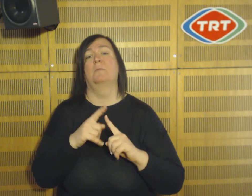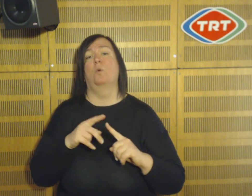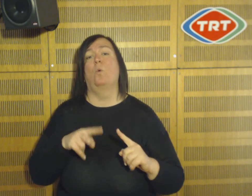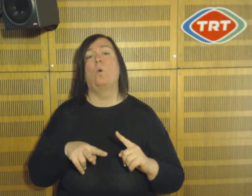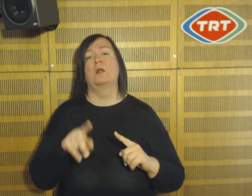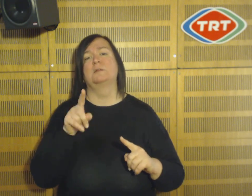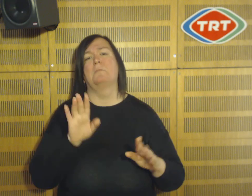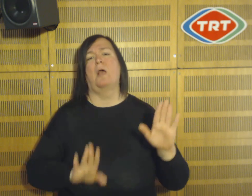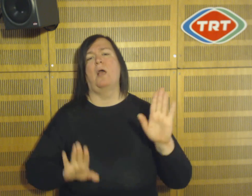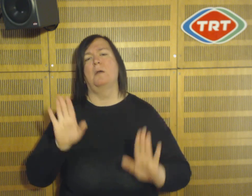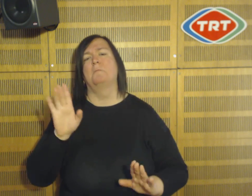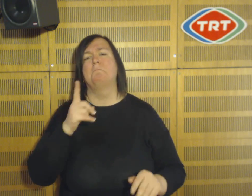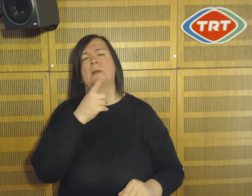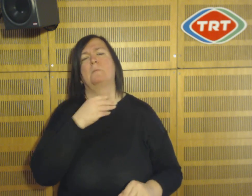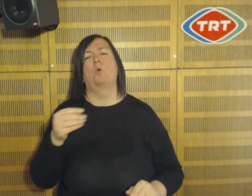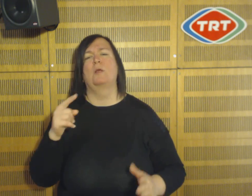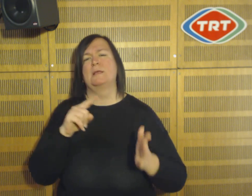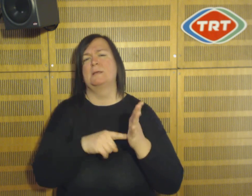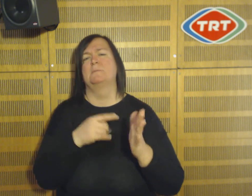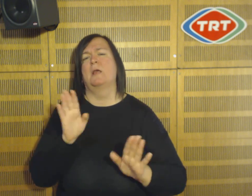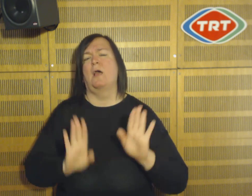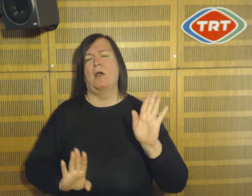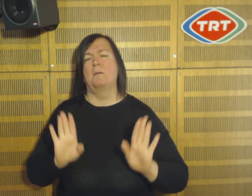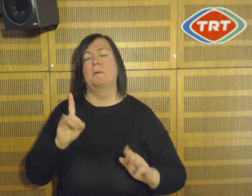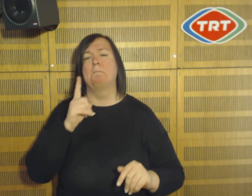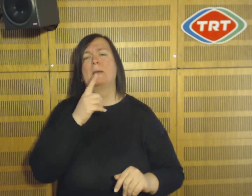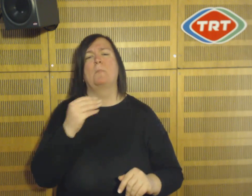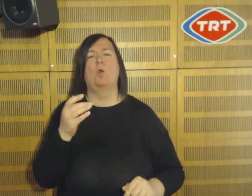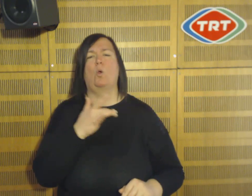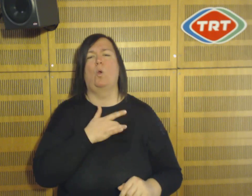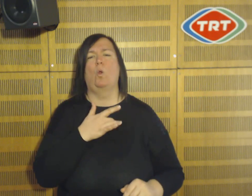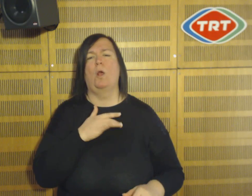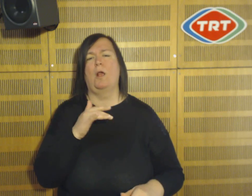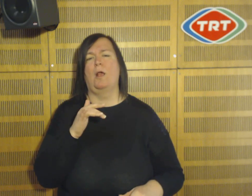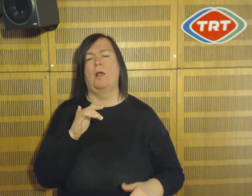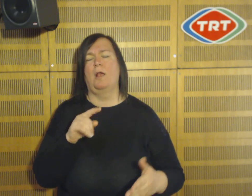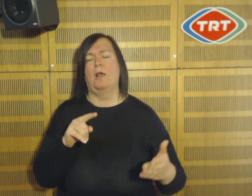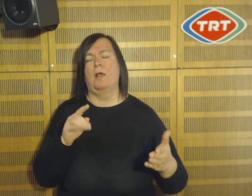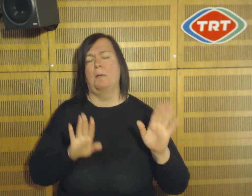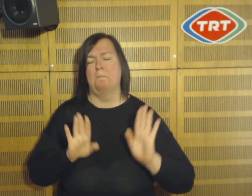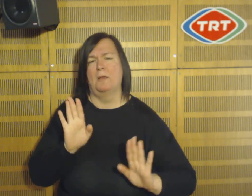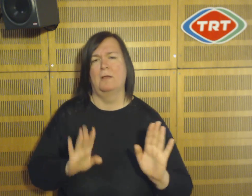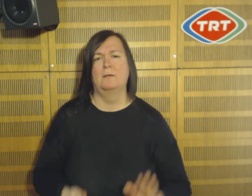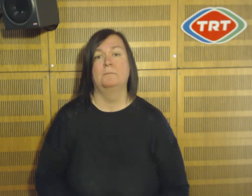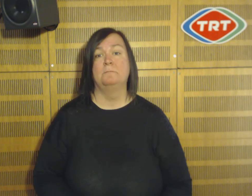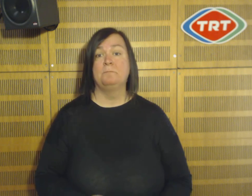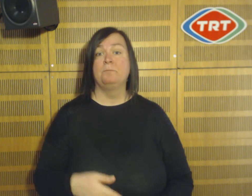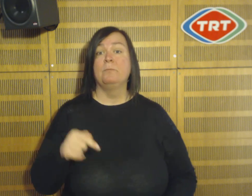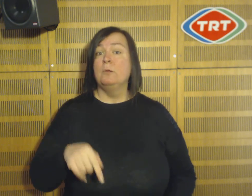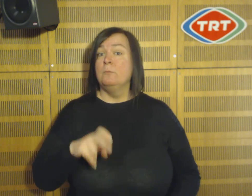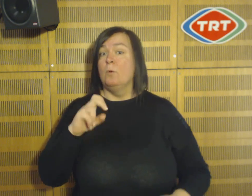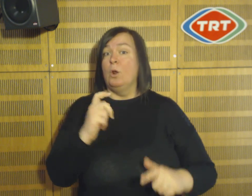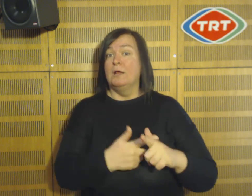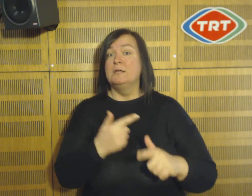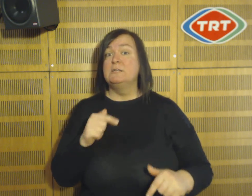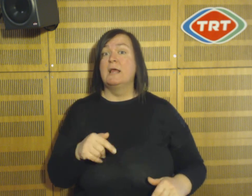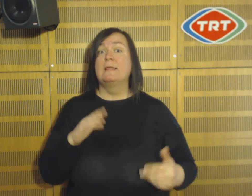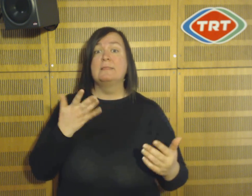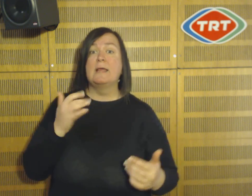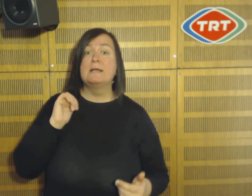kampanya 1 milyon imza kampanyası 1 milyon gönüllü kampanyası ya da peki bu projeye Ne zaman yola